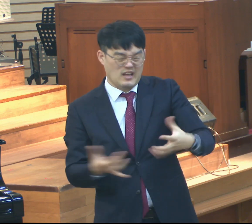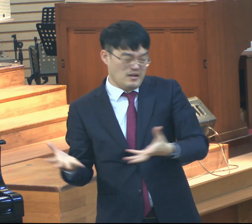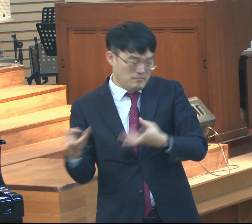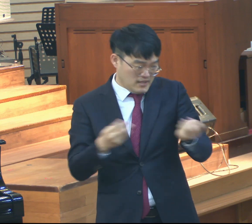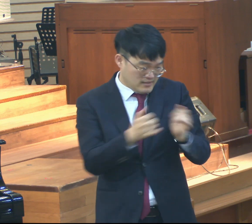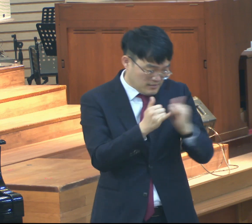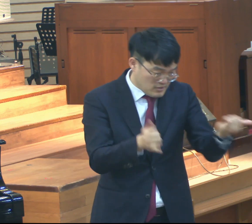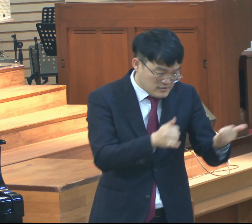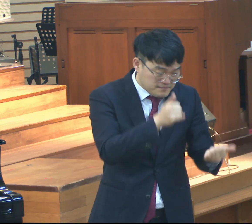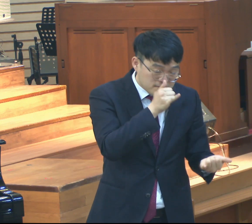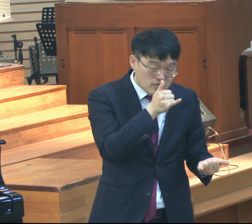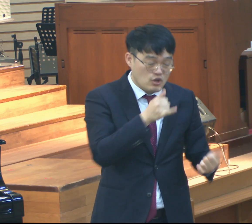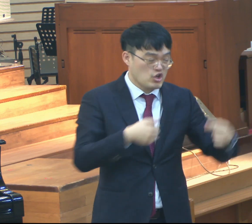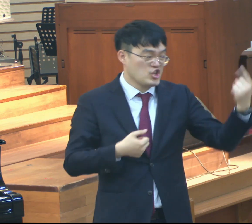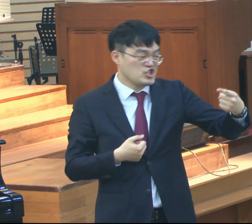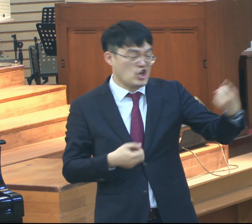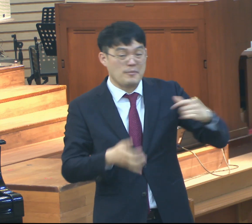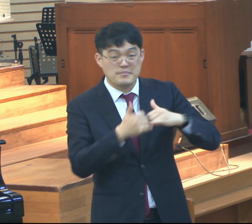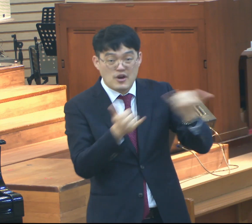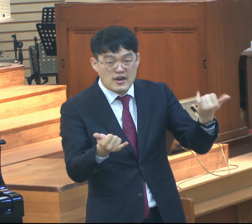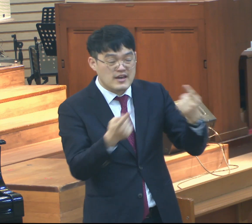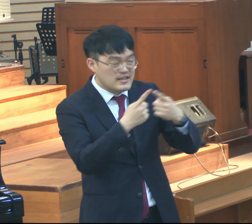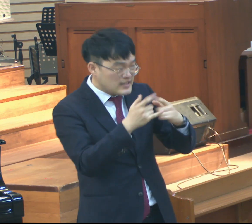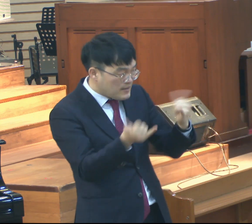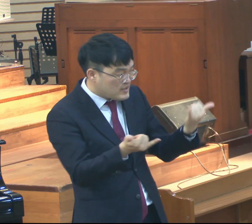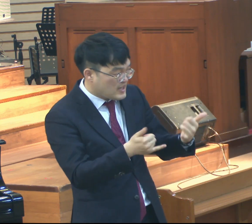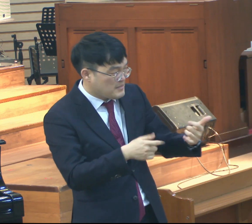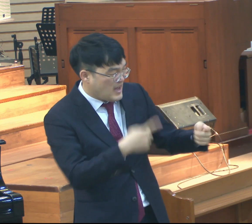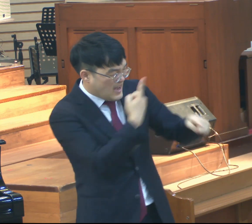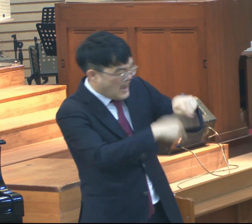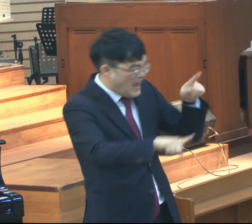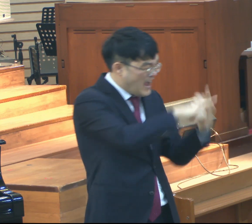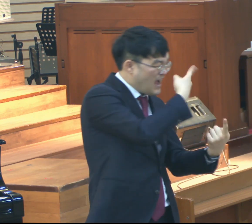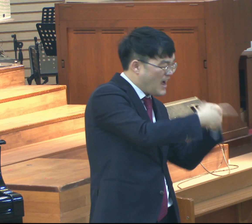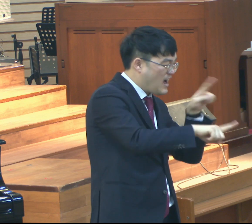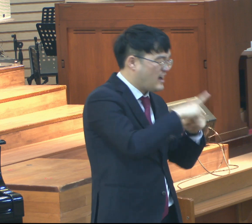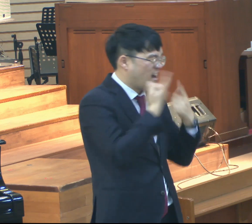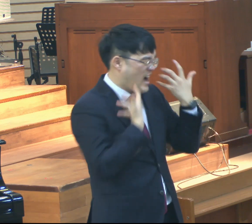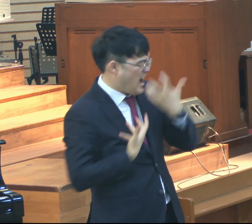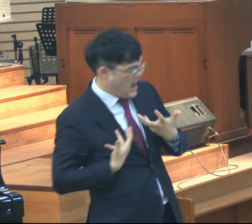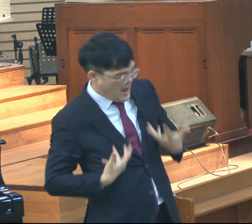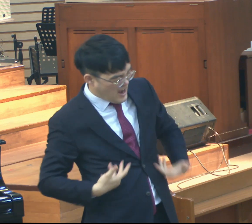그런 연출된 상황을 사람들에게 보여주었지만 그 다음 날도